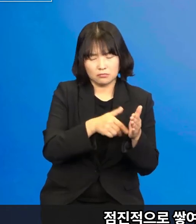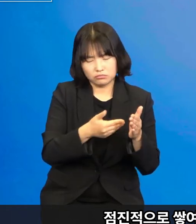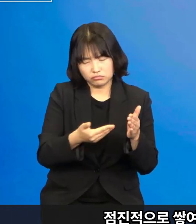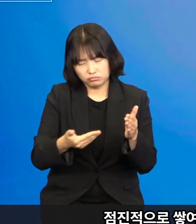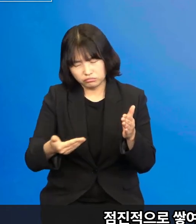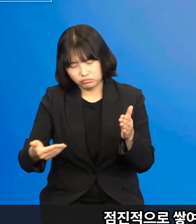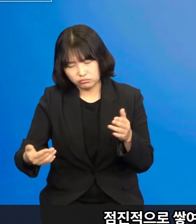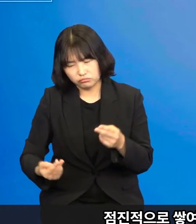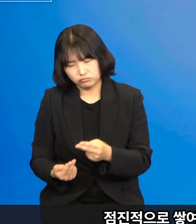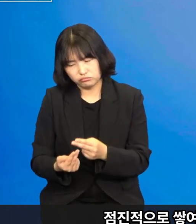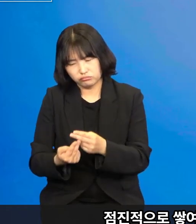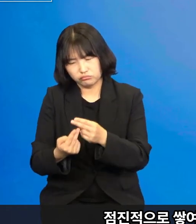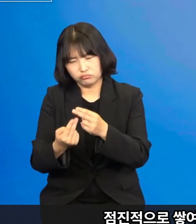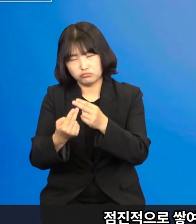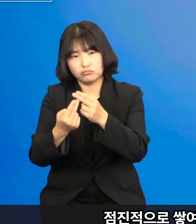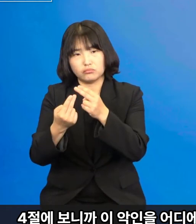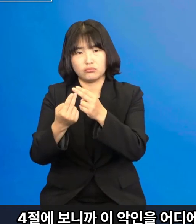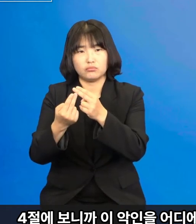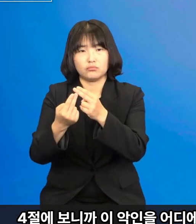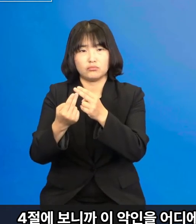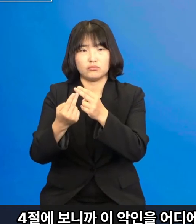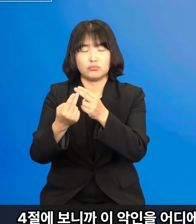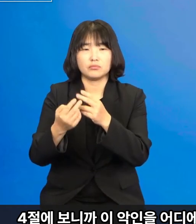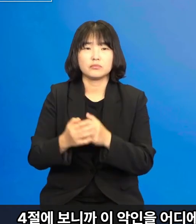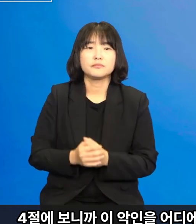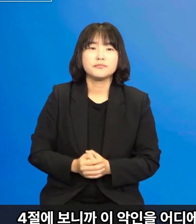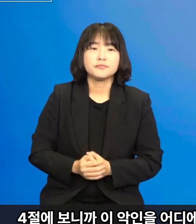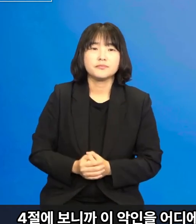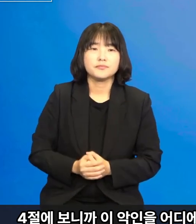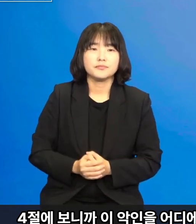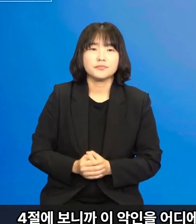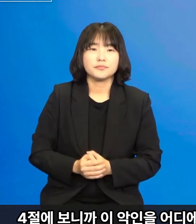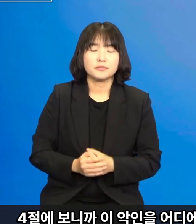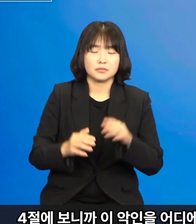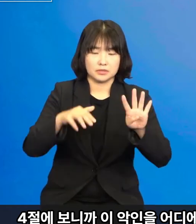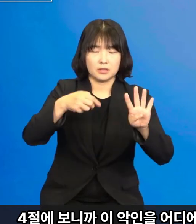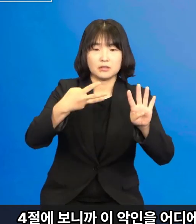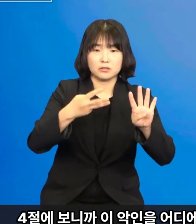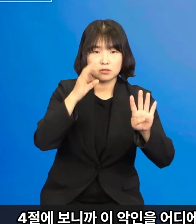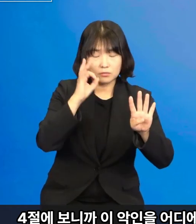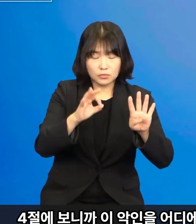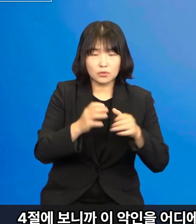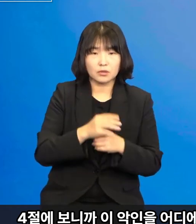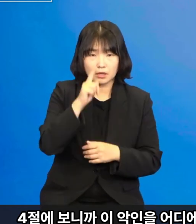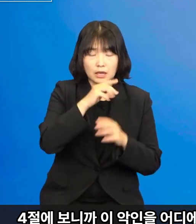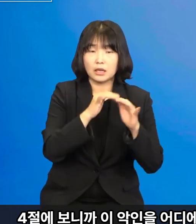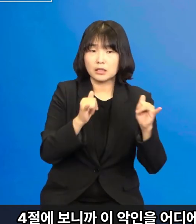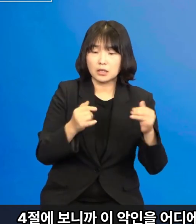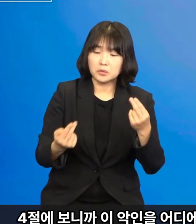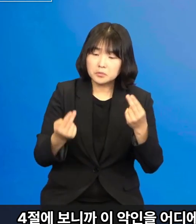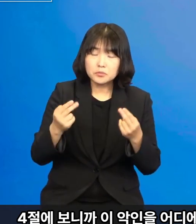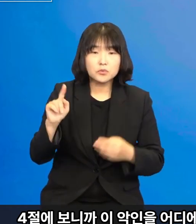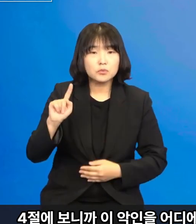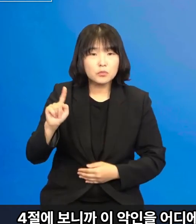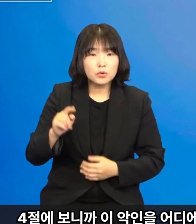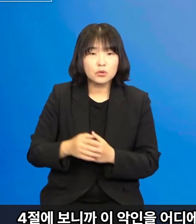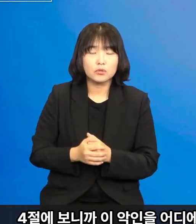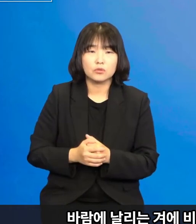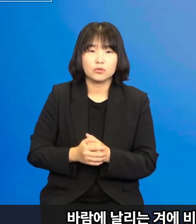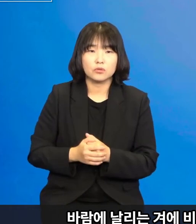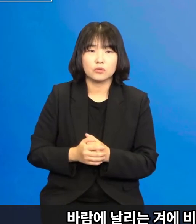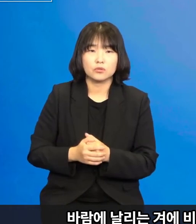쌓여진 결과라고 하는 거예요. 4절에 보니까 이 악인을 어디에 비유를 했냐면 쭉정이에 비유를